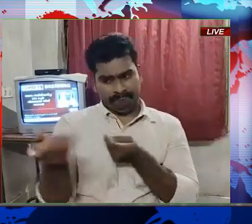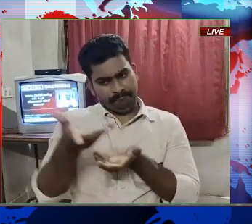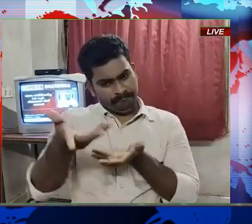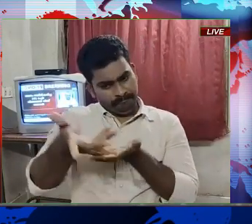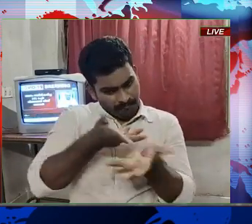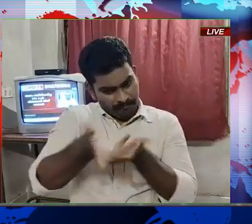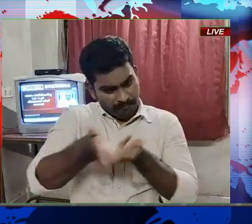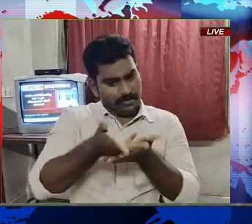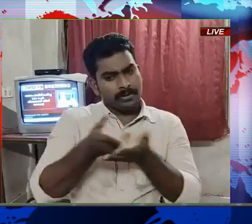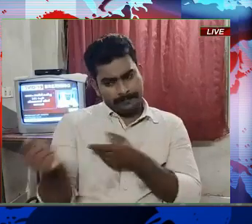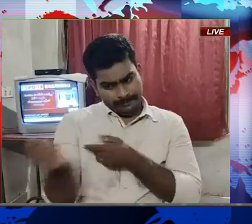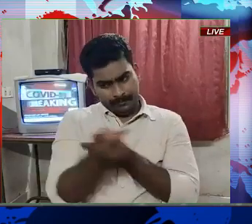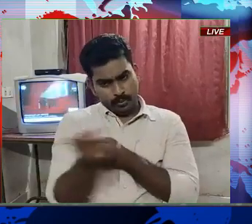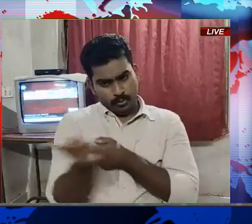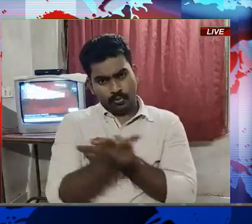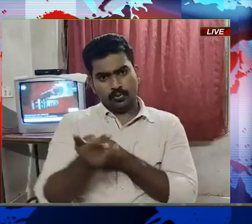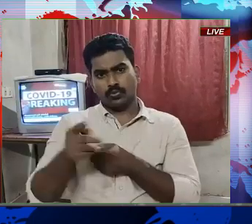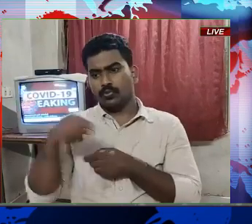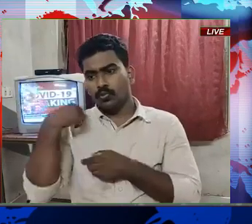ഇവ സംഭരിക്കാനും